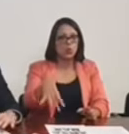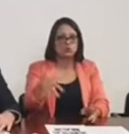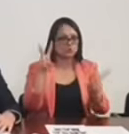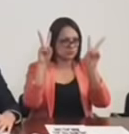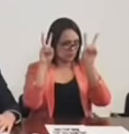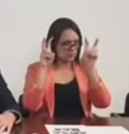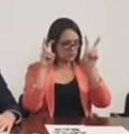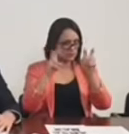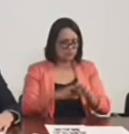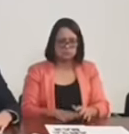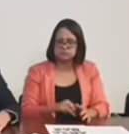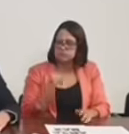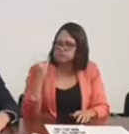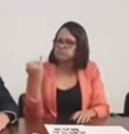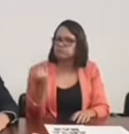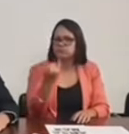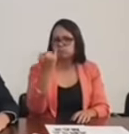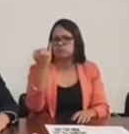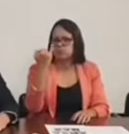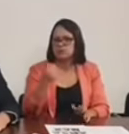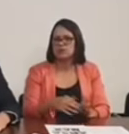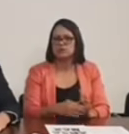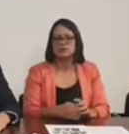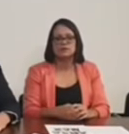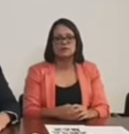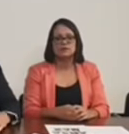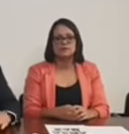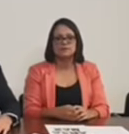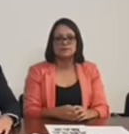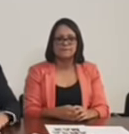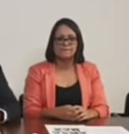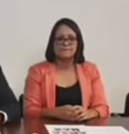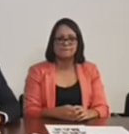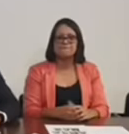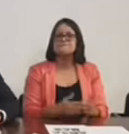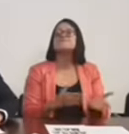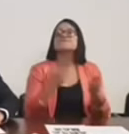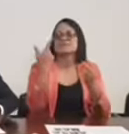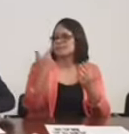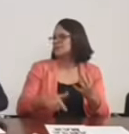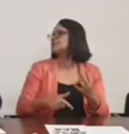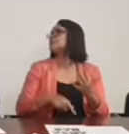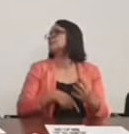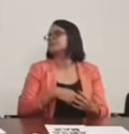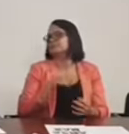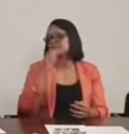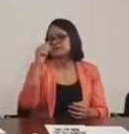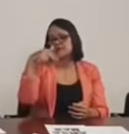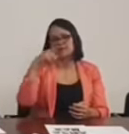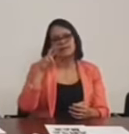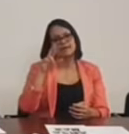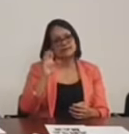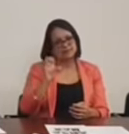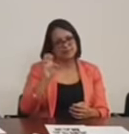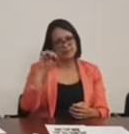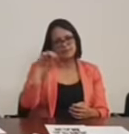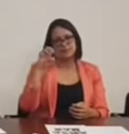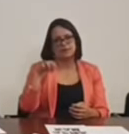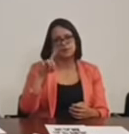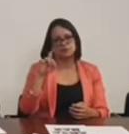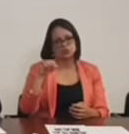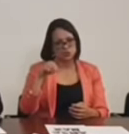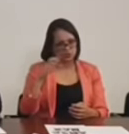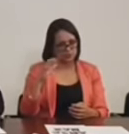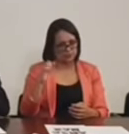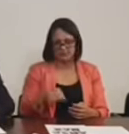acho que muito importante, né? Do nosso André Mendonça. Temos aqui